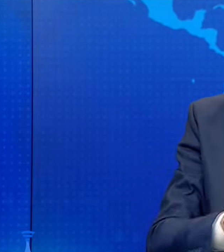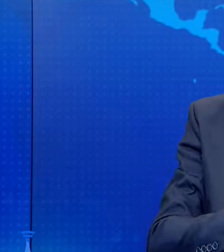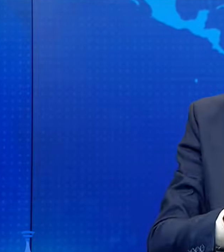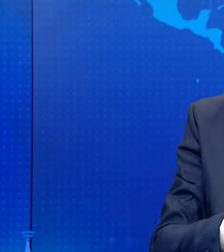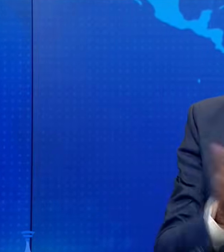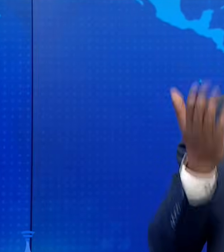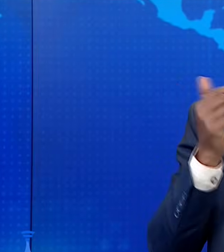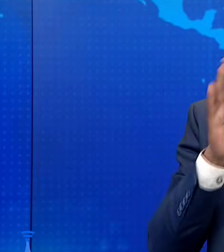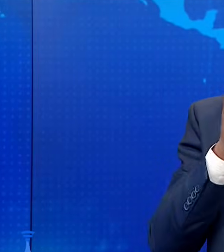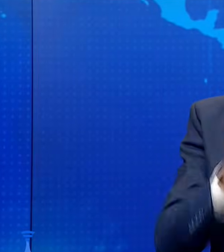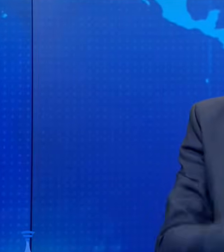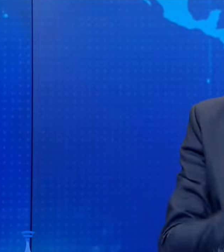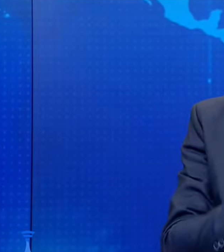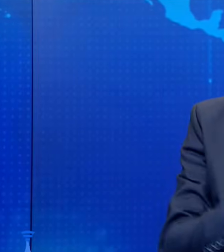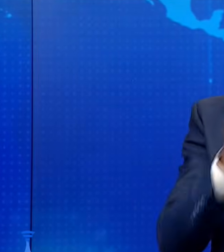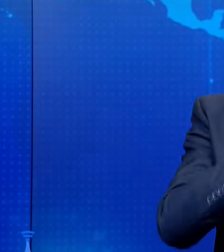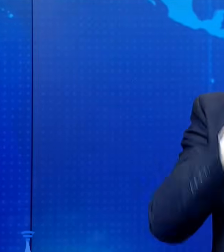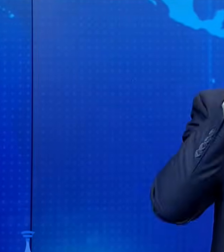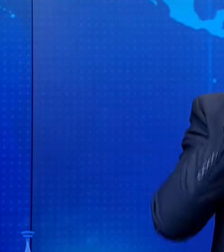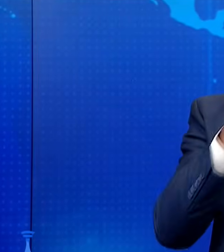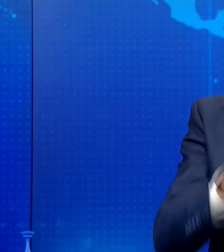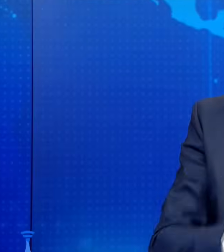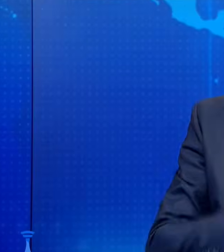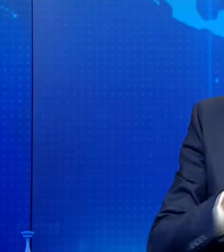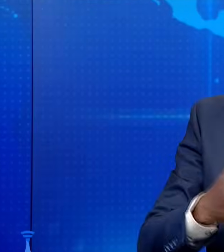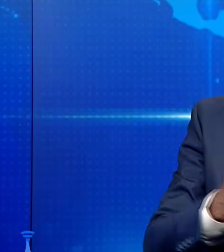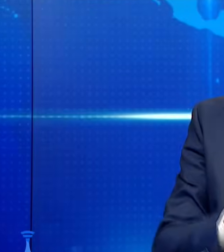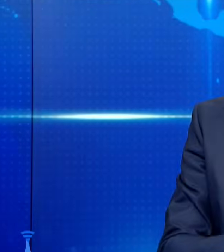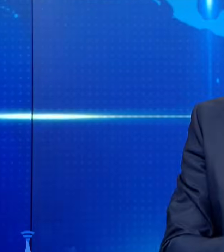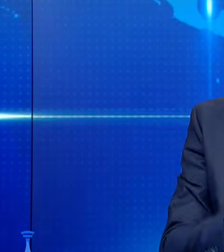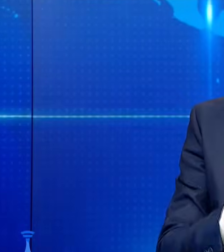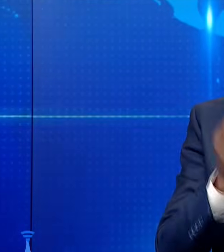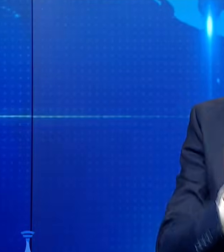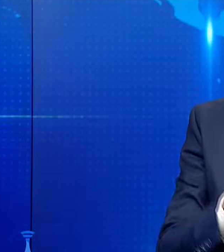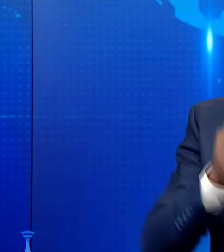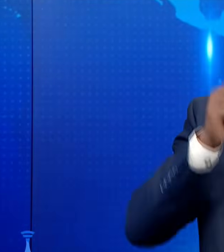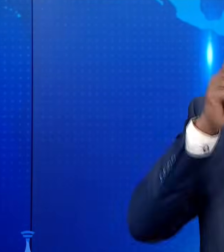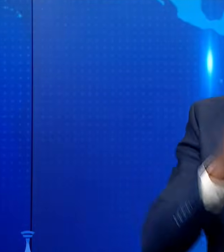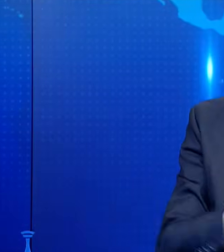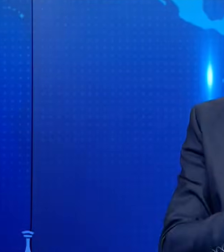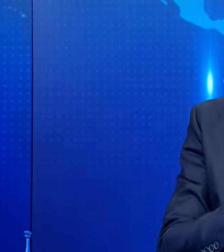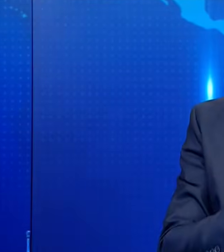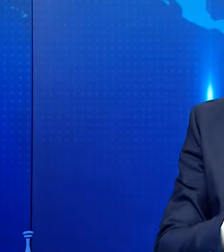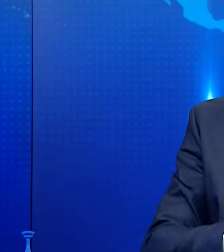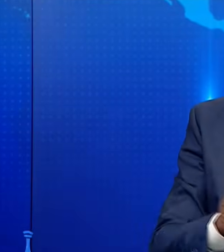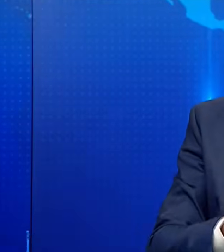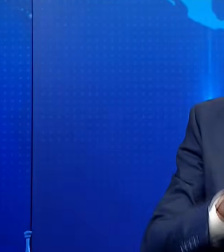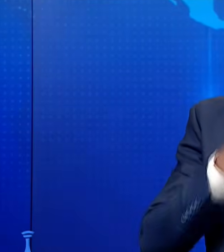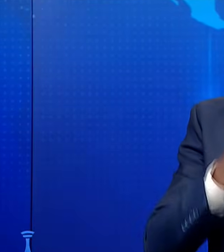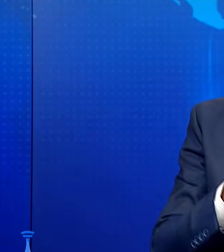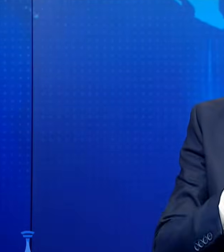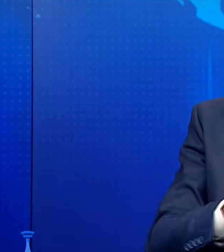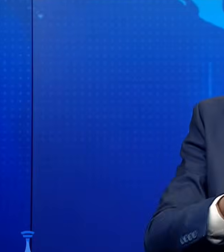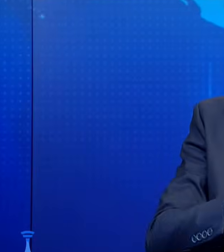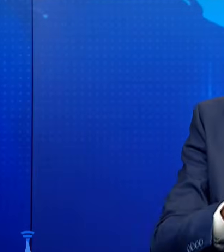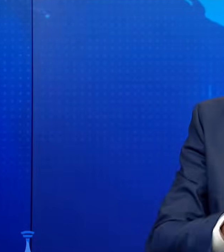ኢንተለጀንስ ኢንስቲትዩት ባለፉት 5 ዓመታት ኢትዮጵያ በዓለም አቀፍ የቴክኖሎጂ ውድድር በንቃት እንድትሳተፍ አድርጓታል